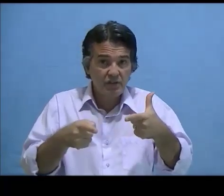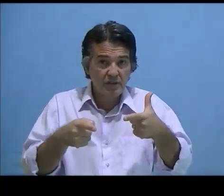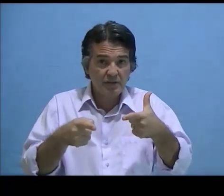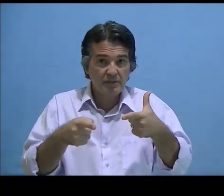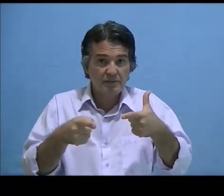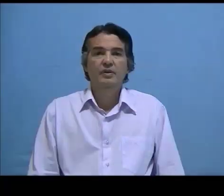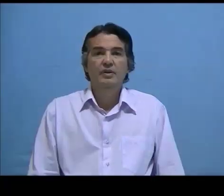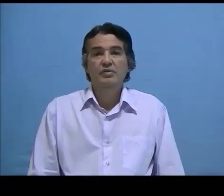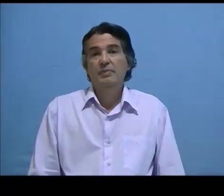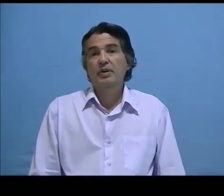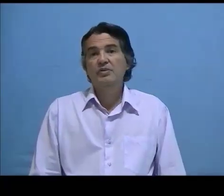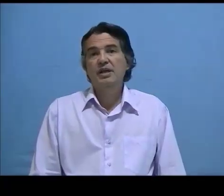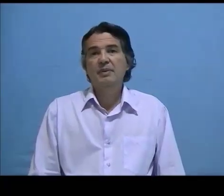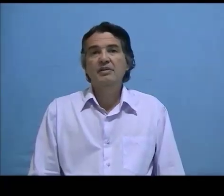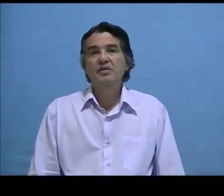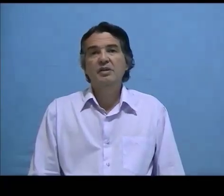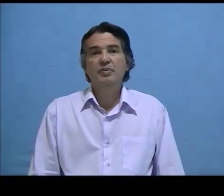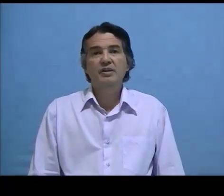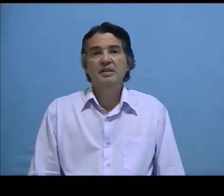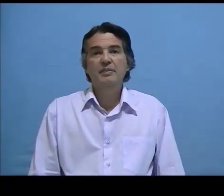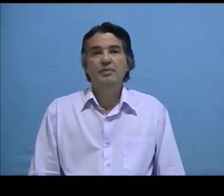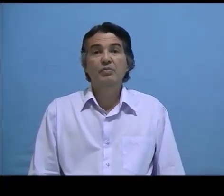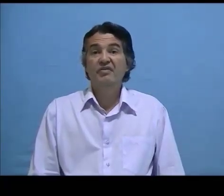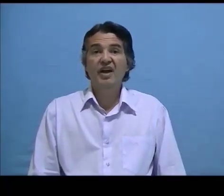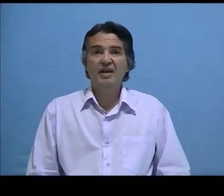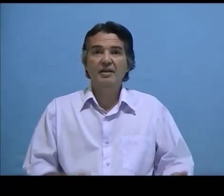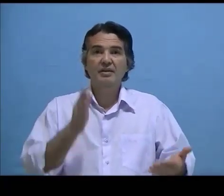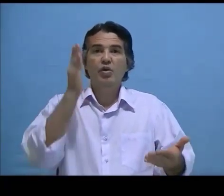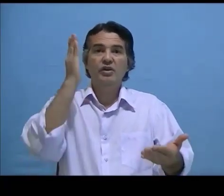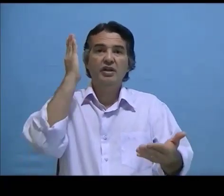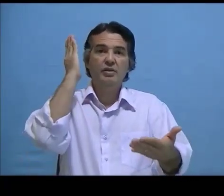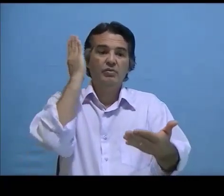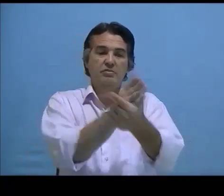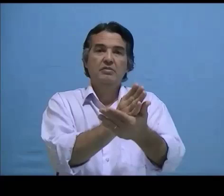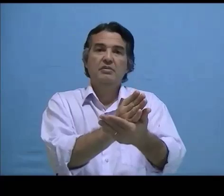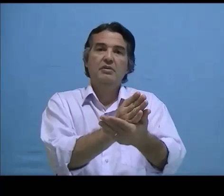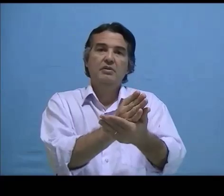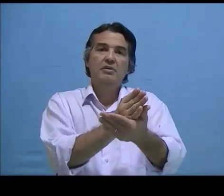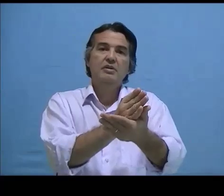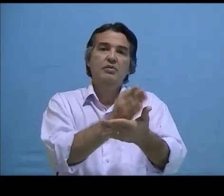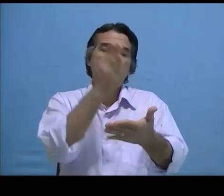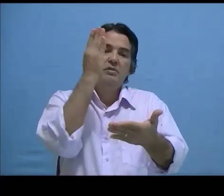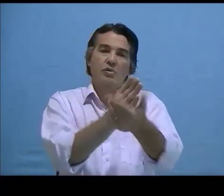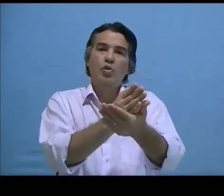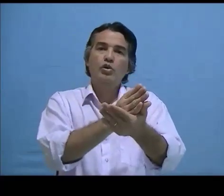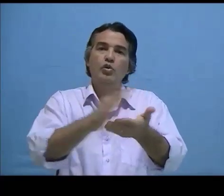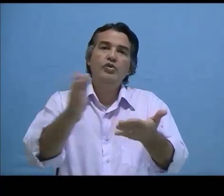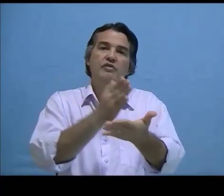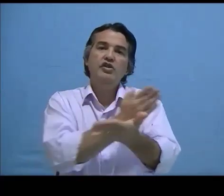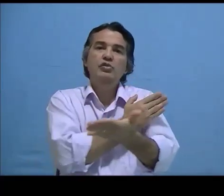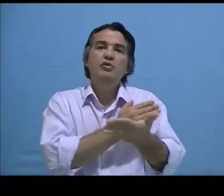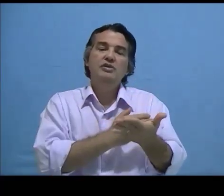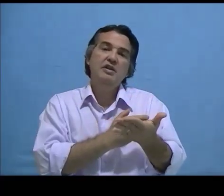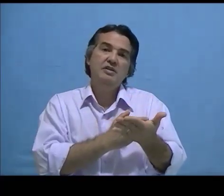dividir. Você pode usar para dividir, por exemplo, uma faca cortando. Então, cortou, dividiu duas